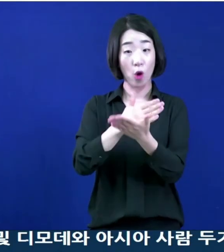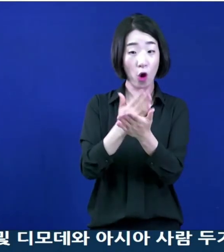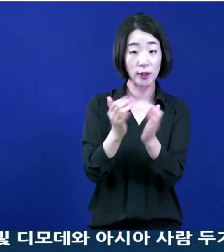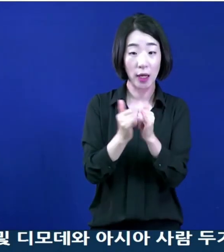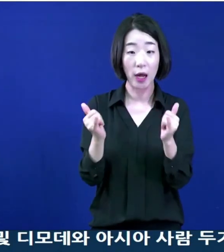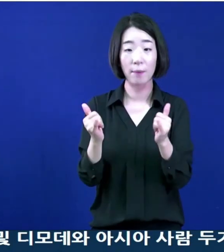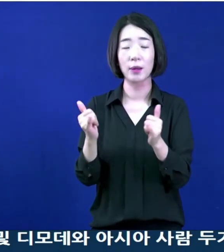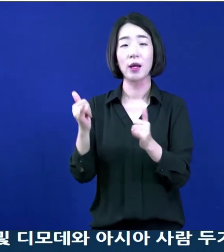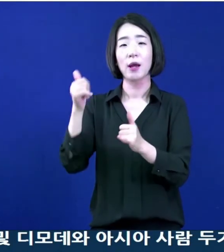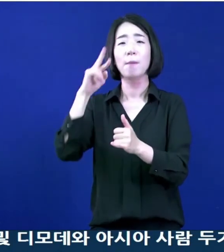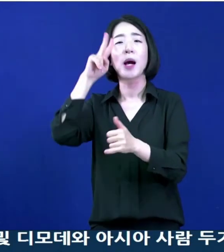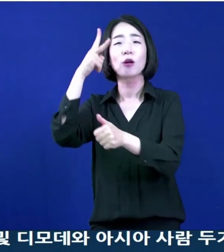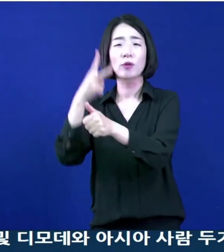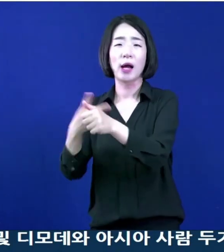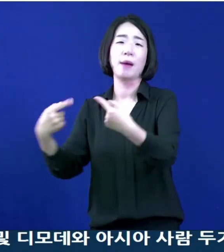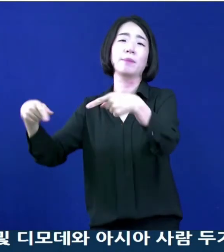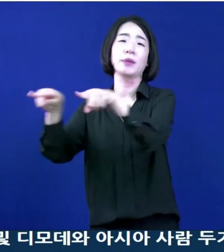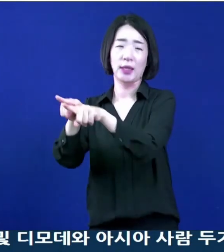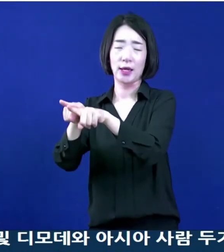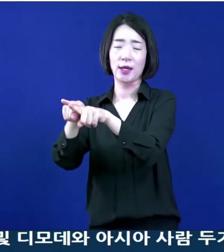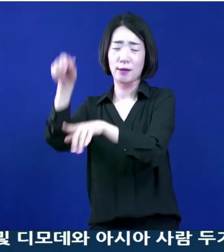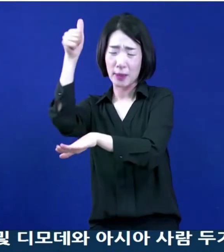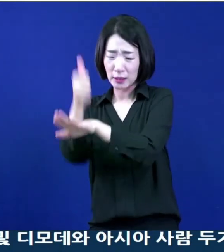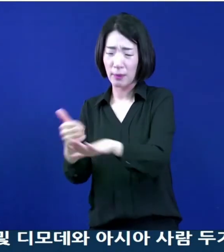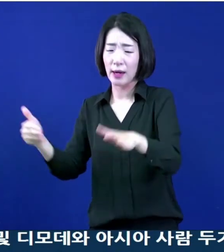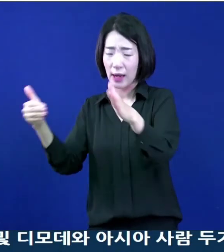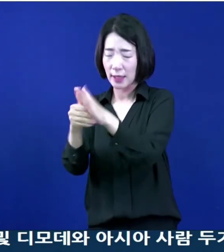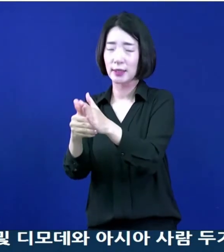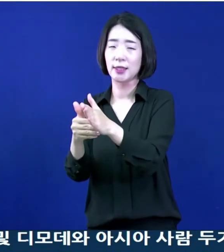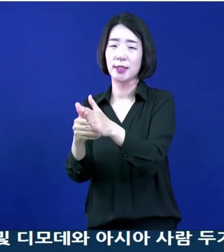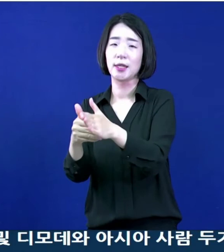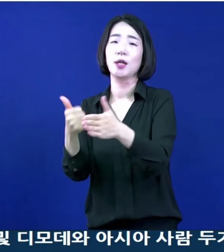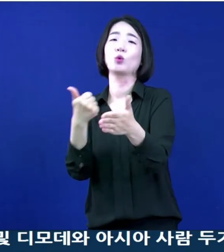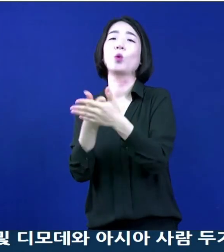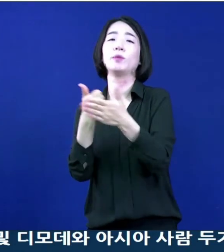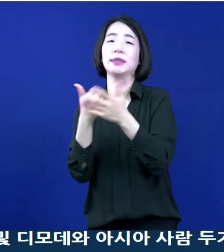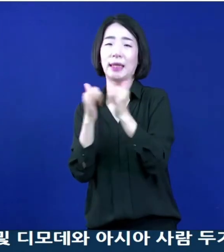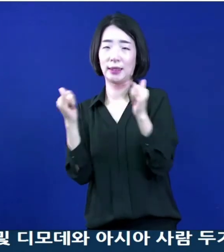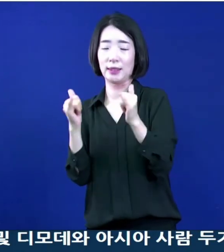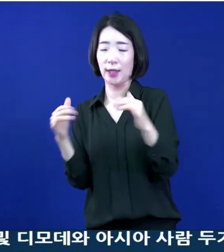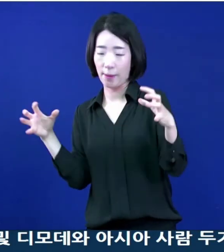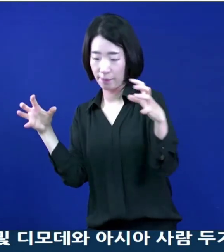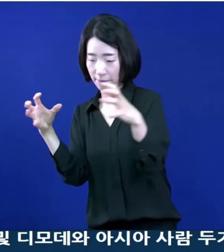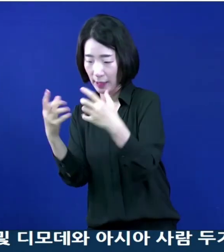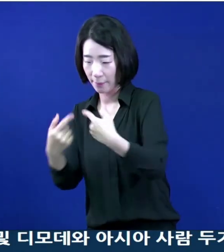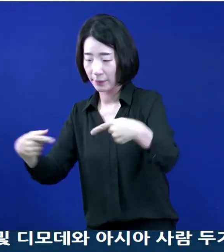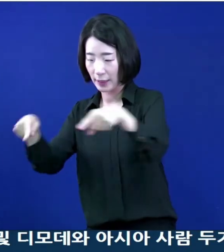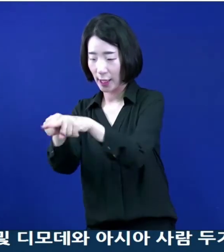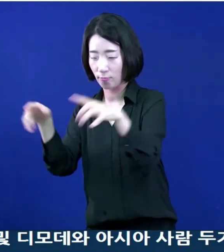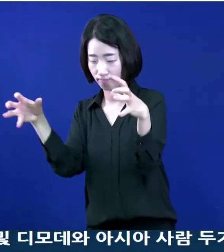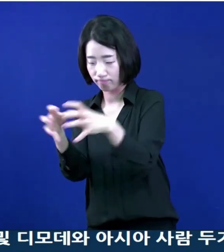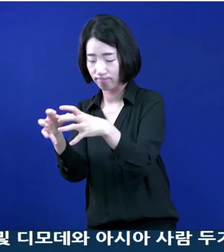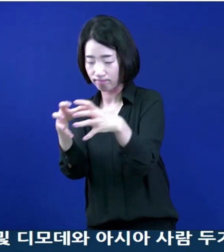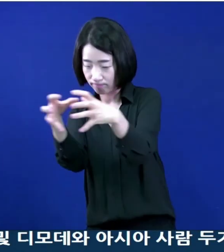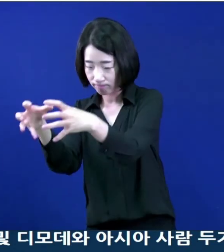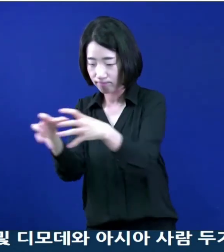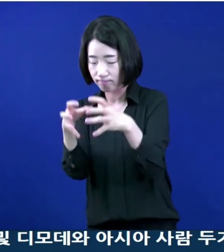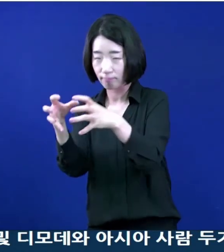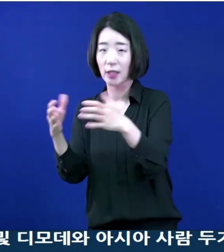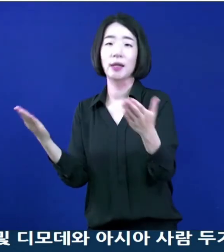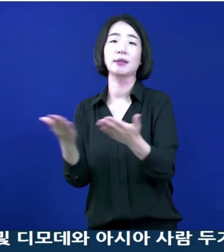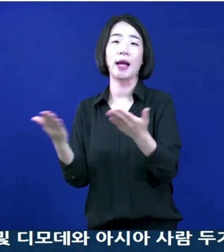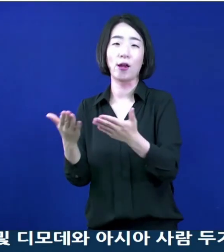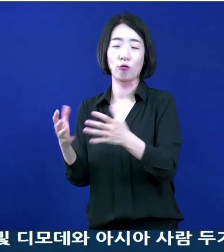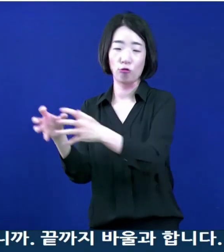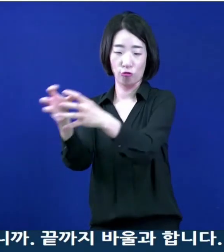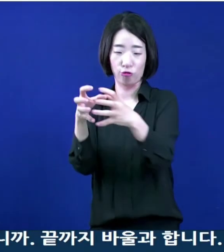끝까지 동역하는 사람들이 됩니다. 바울은 많은 사람들을 얻었습니다. 그래서 하나님이 그들과 함께 또 다른 사역으로